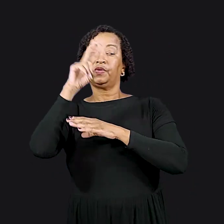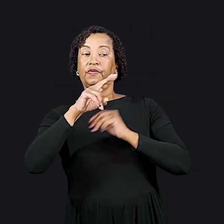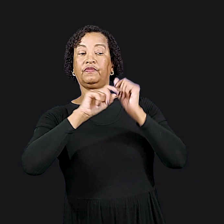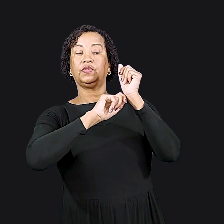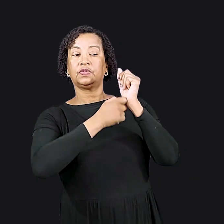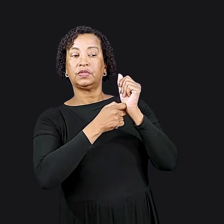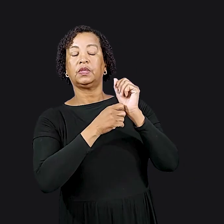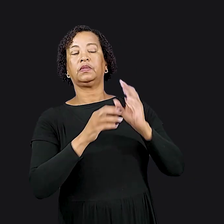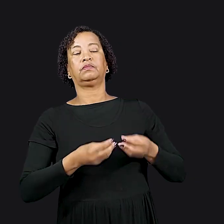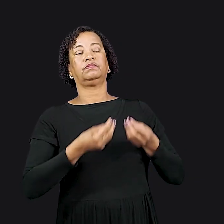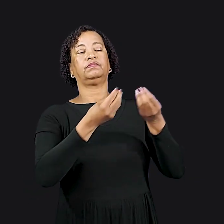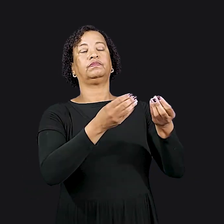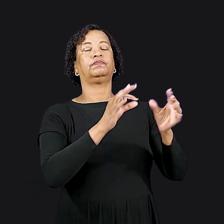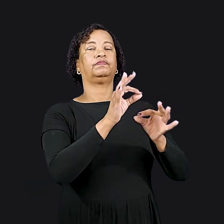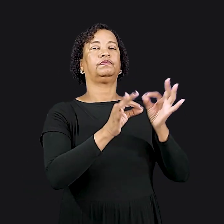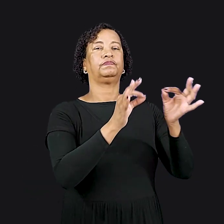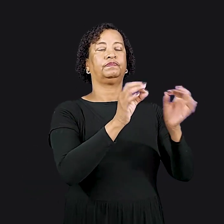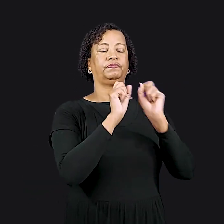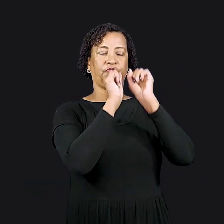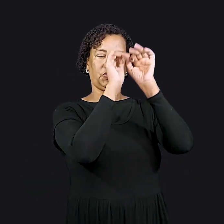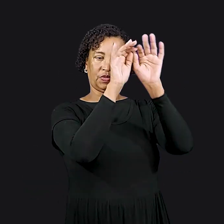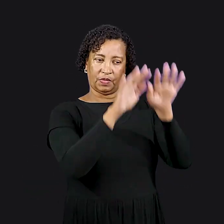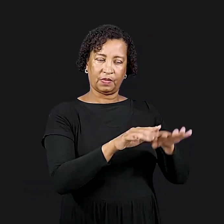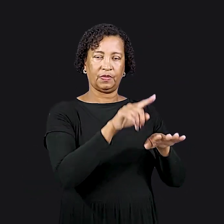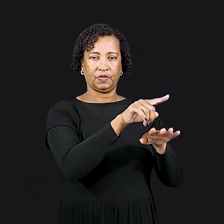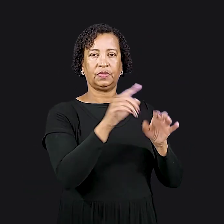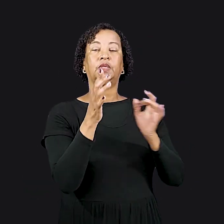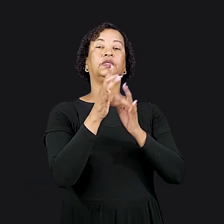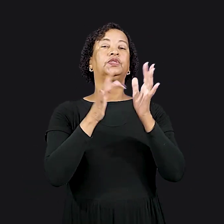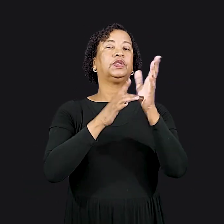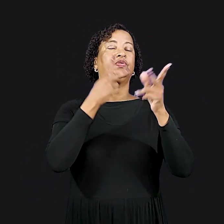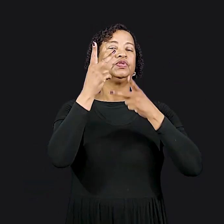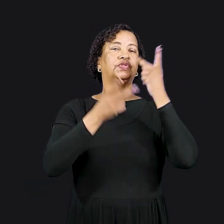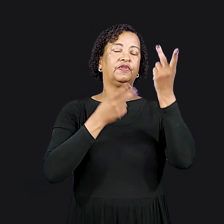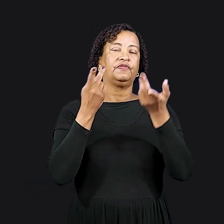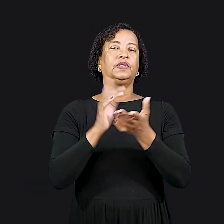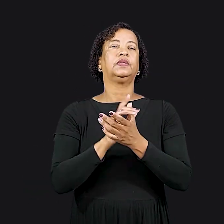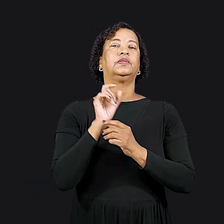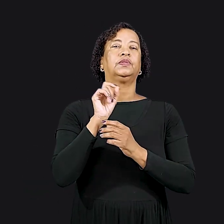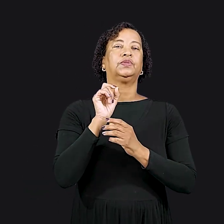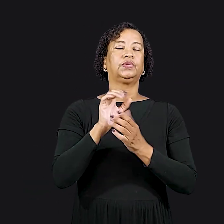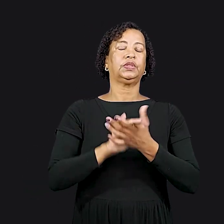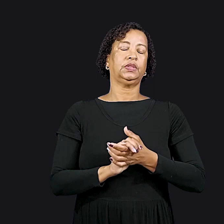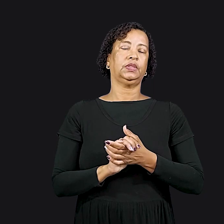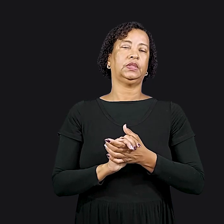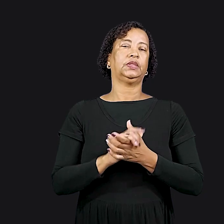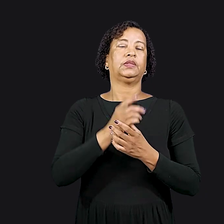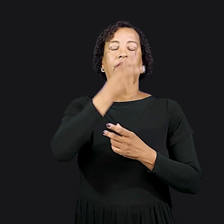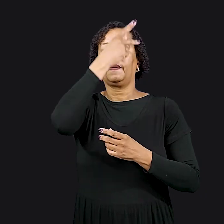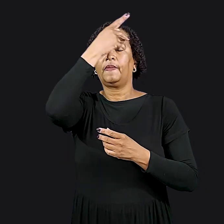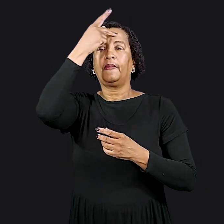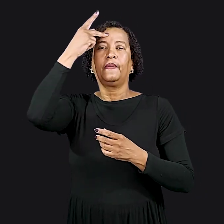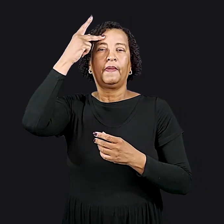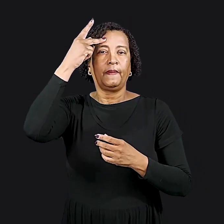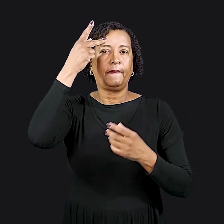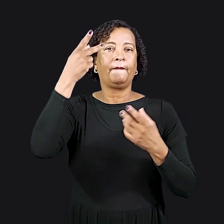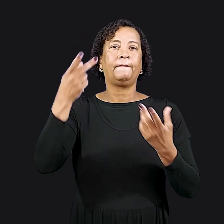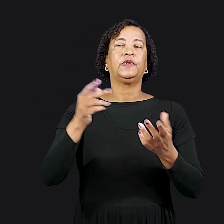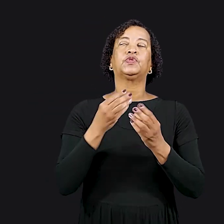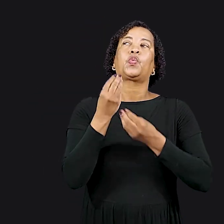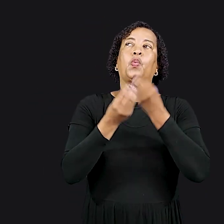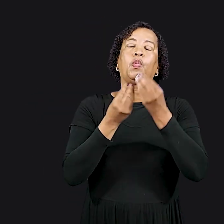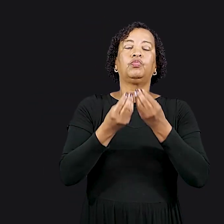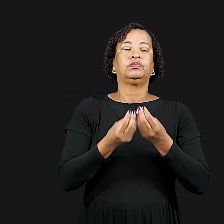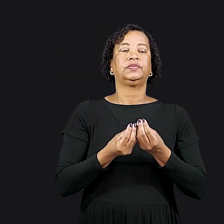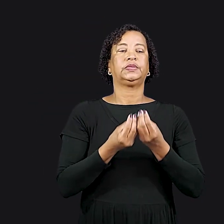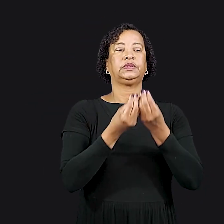feito em segredo, o recompensará. Jesus está falando sobre a disciplina vertical, da mordomia ou